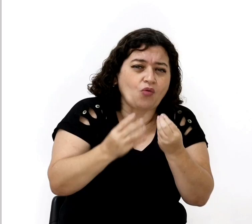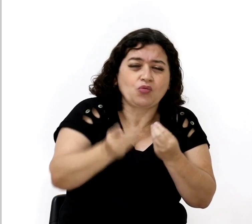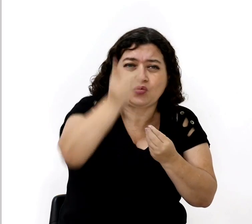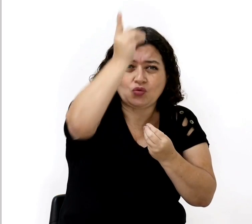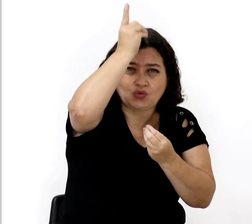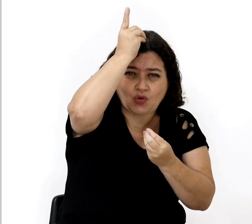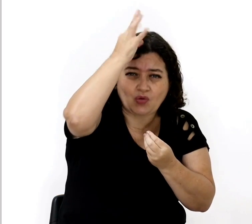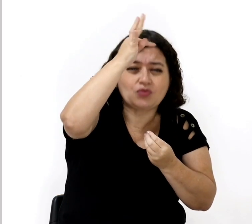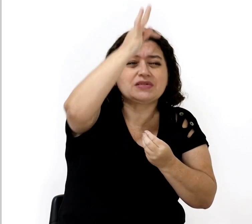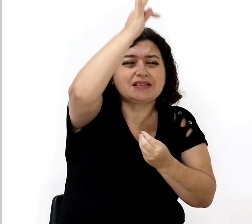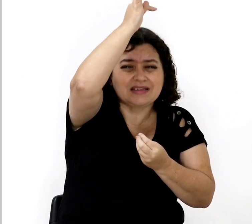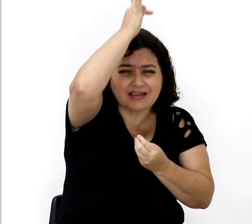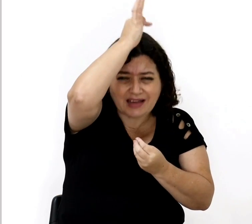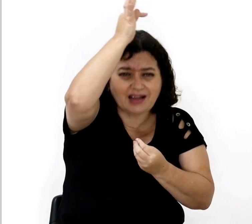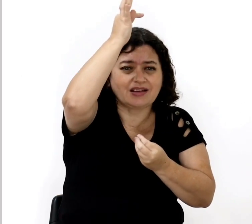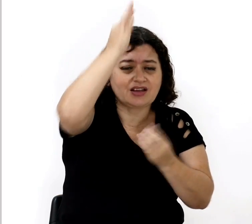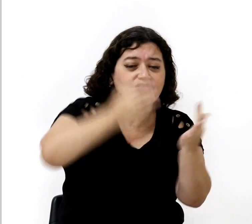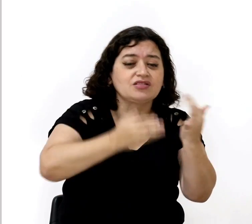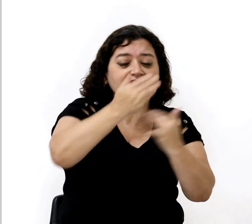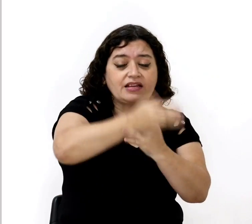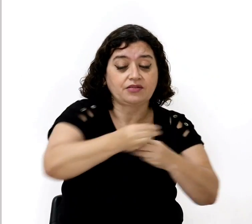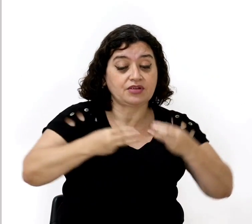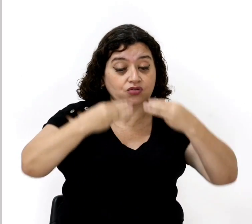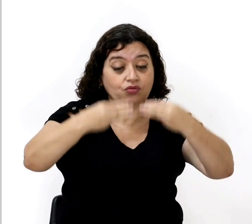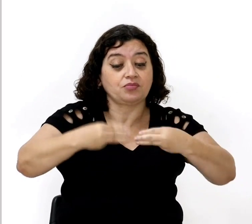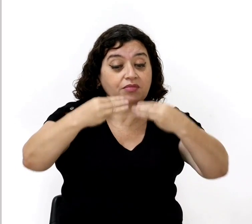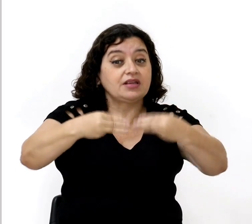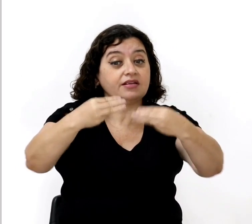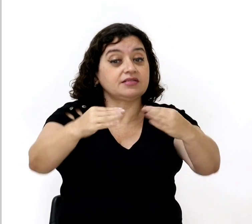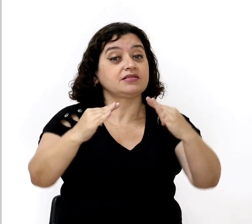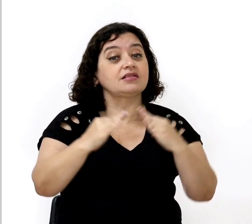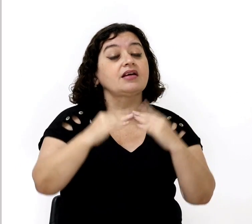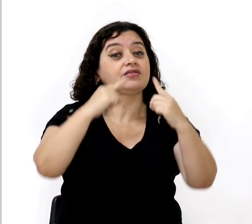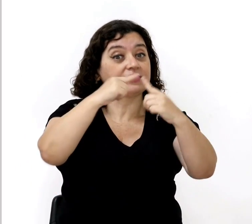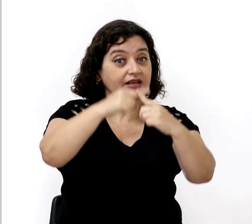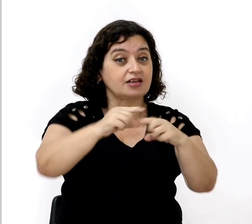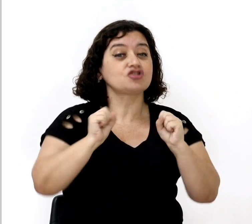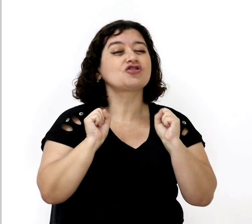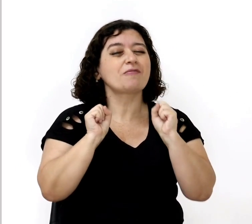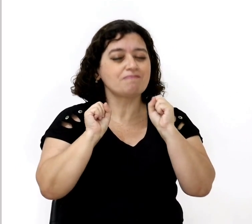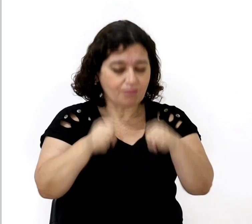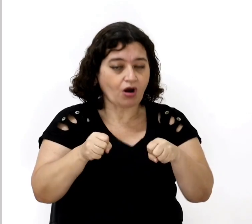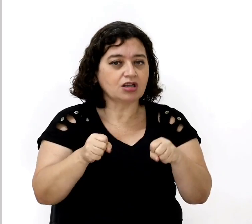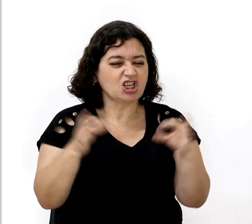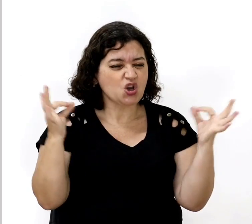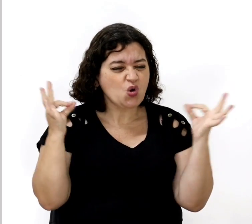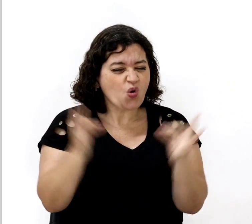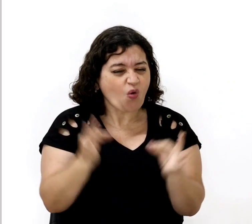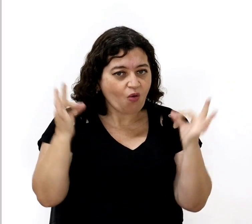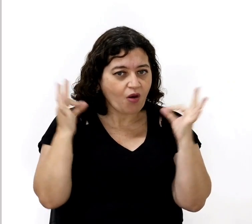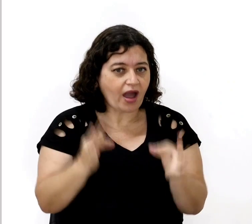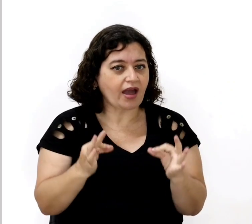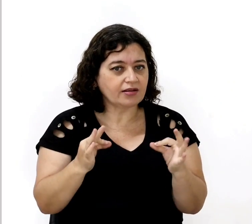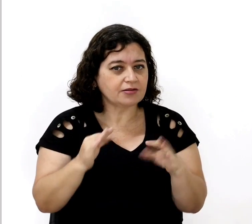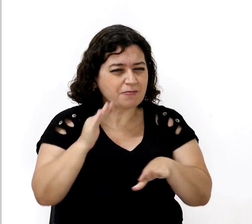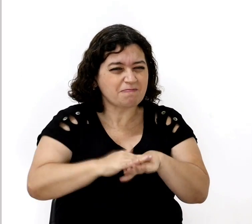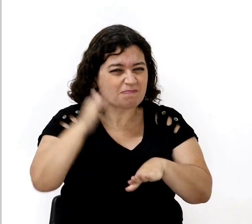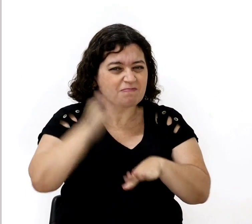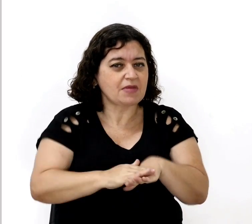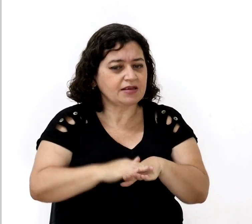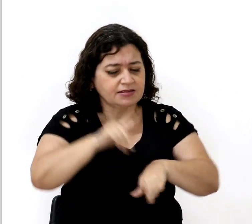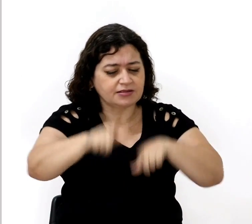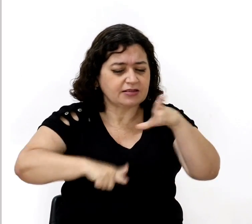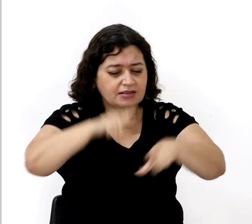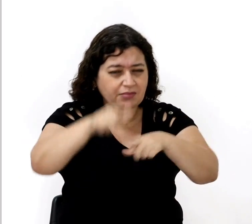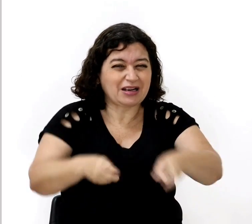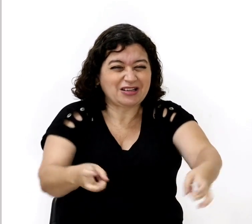e os seus talentos, através dos ministérios da sua igreja, podem ser efetivamente mais